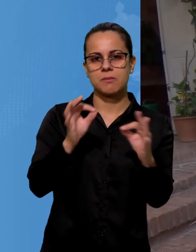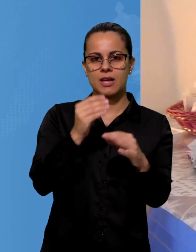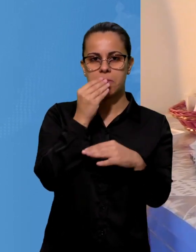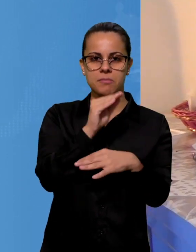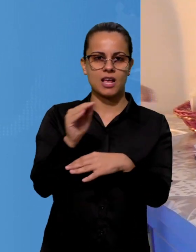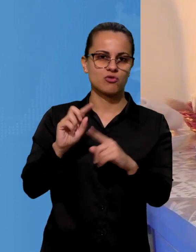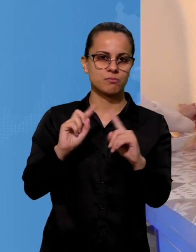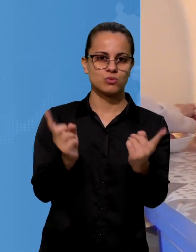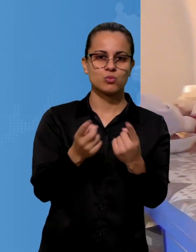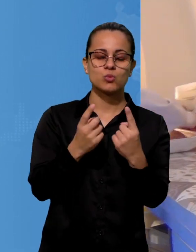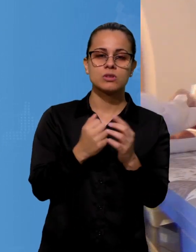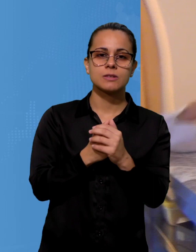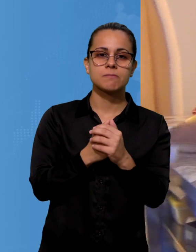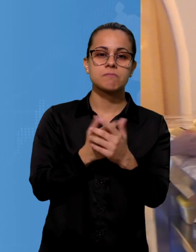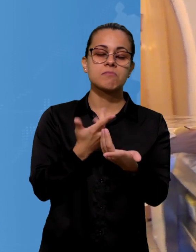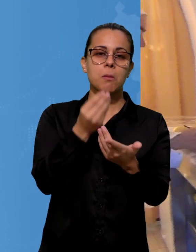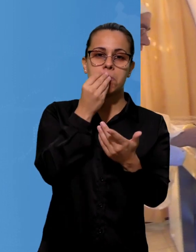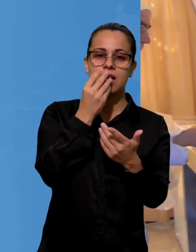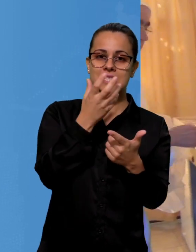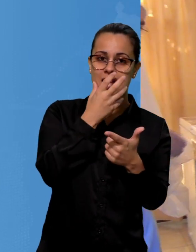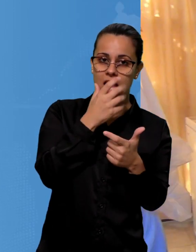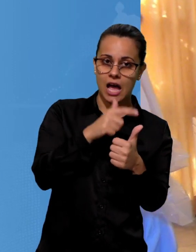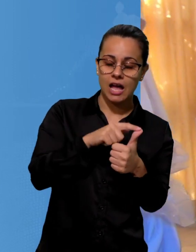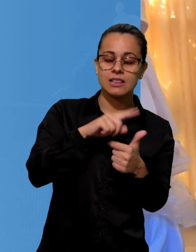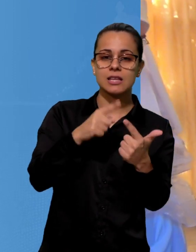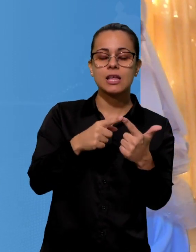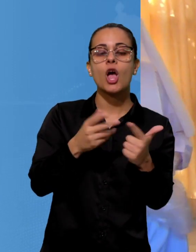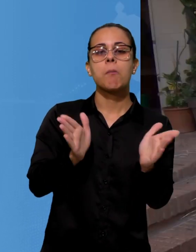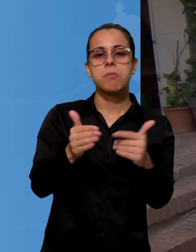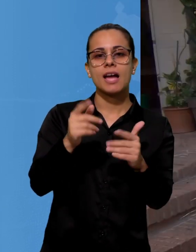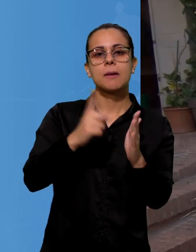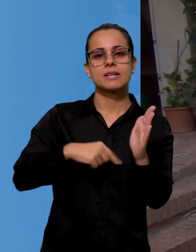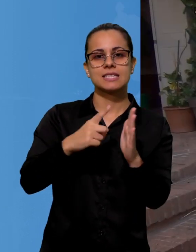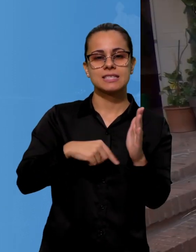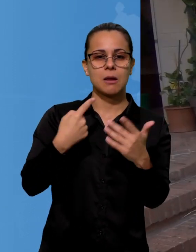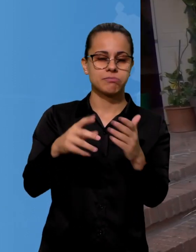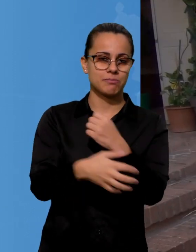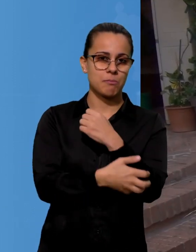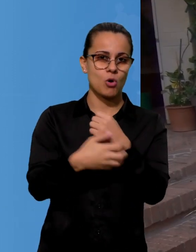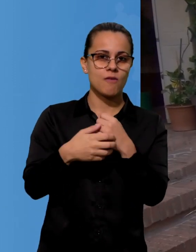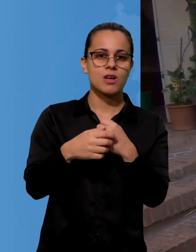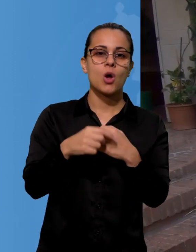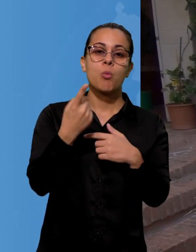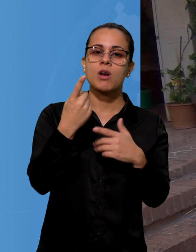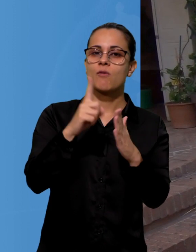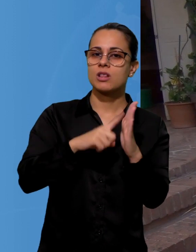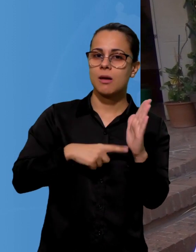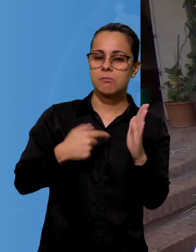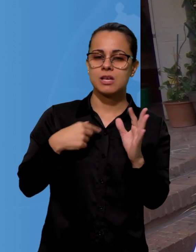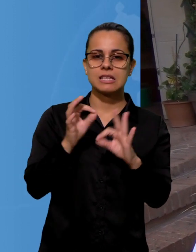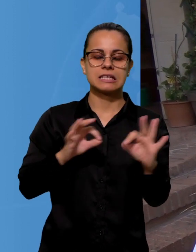tutti. Non solo pasti caldi, ma anche pacchi mensili per i bisognosi. Una volta al mese diamo un pacco